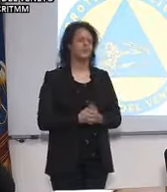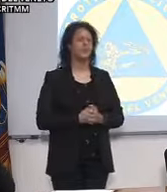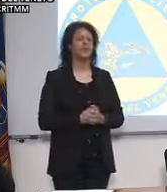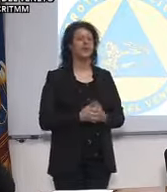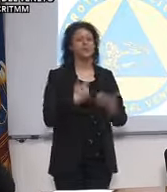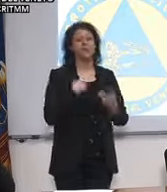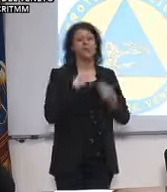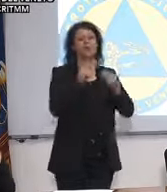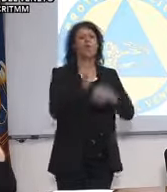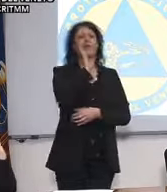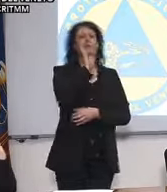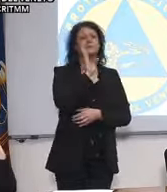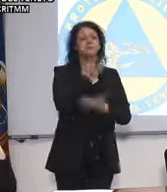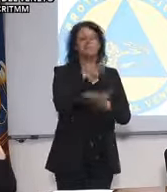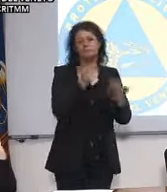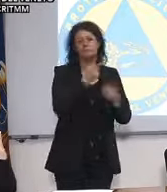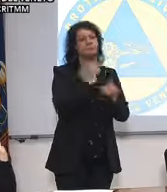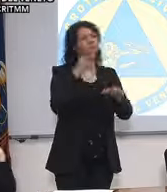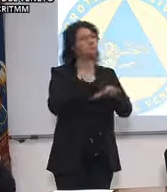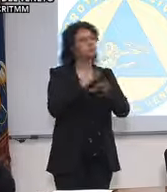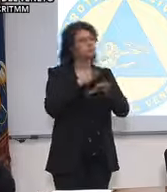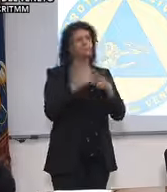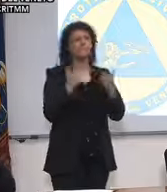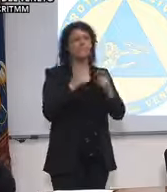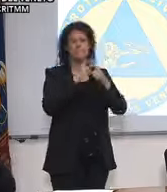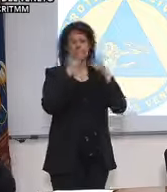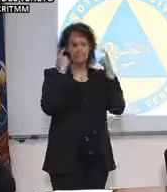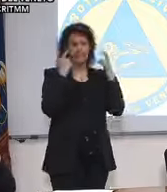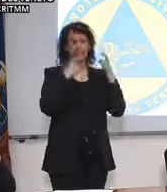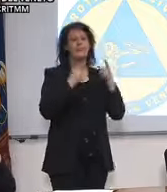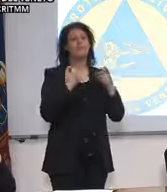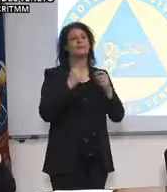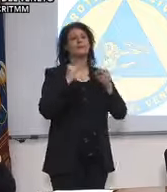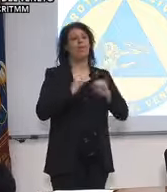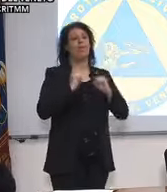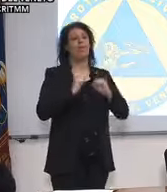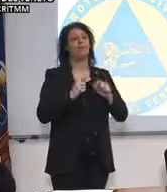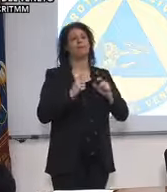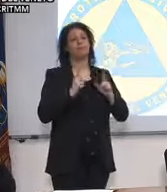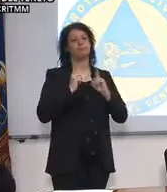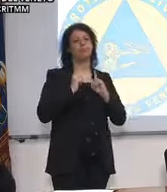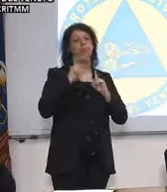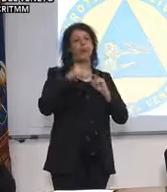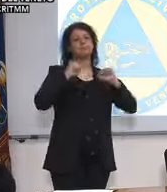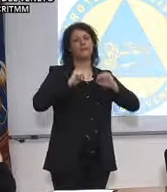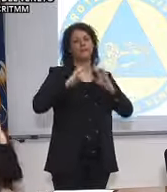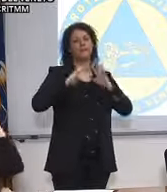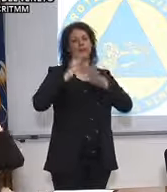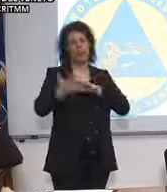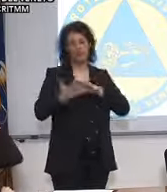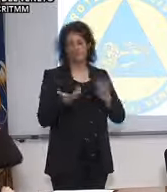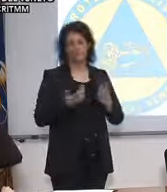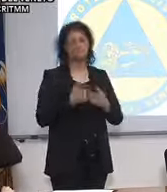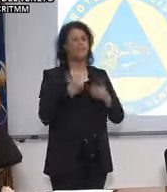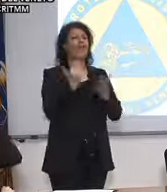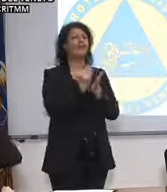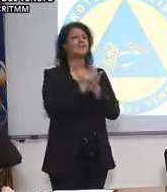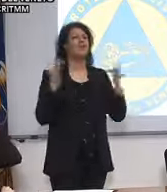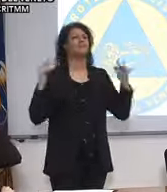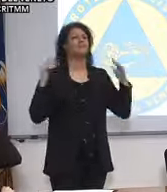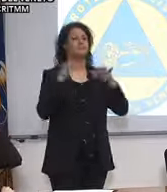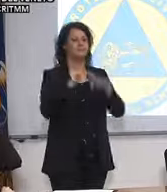consiglio è di portare la mascherina perché mette in sicurezza la nostra salute e quella degli altri, punto, cioè evitate gli assembramenti, se